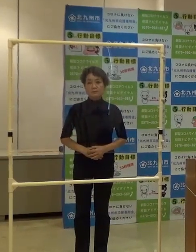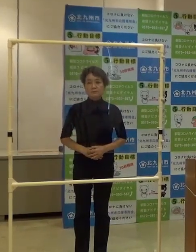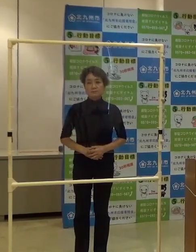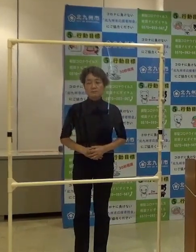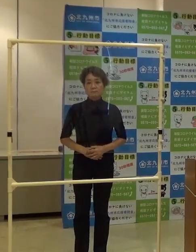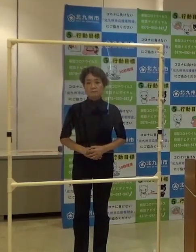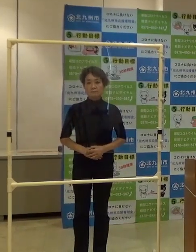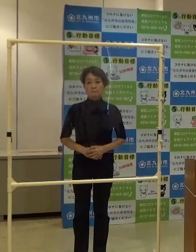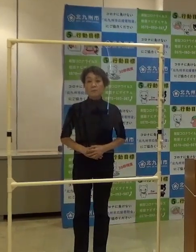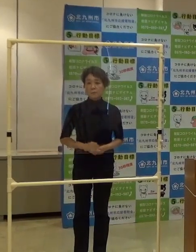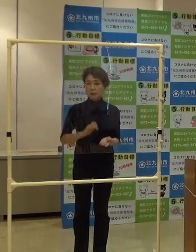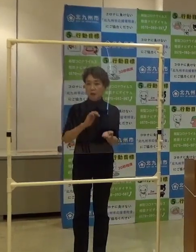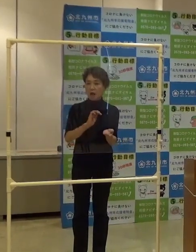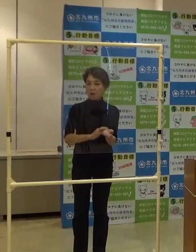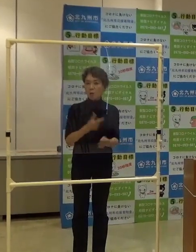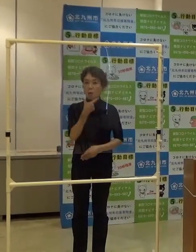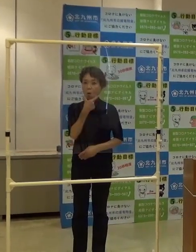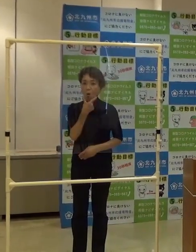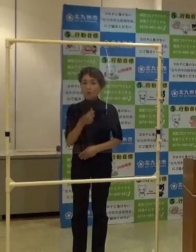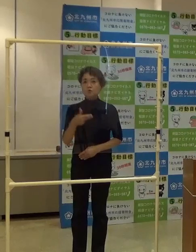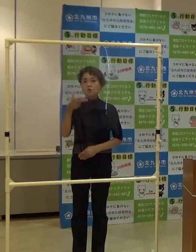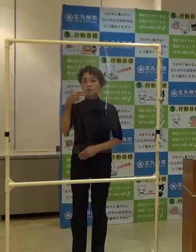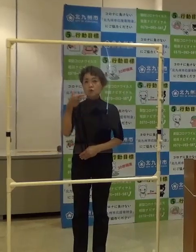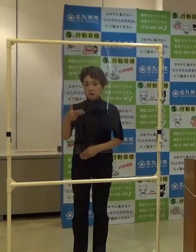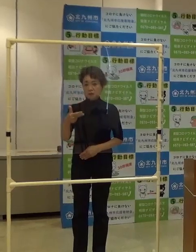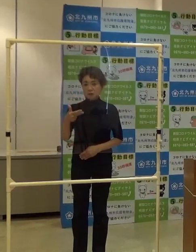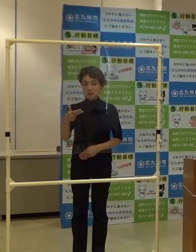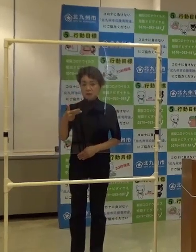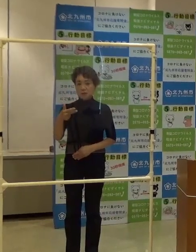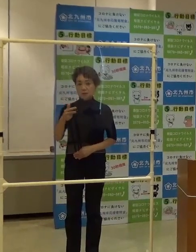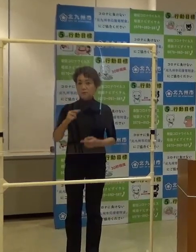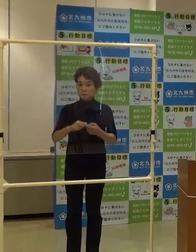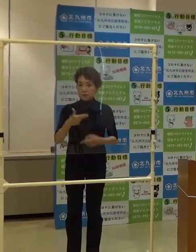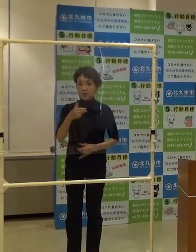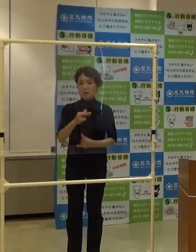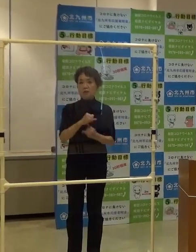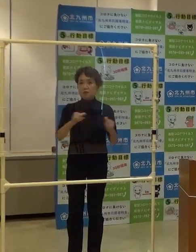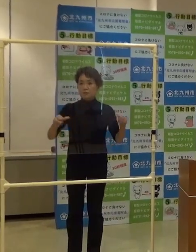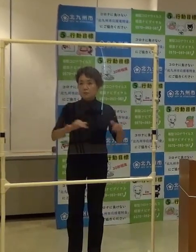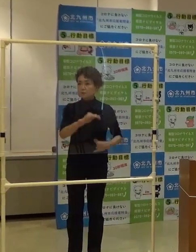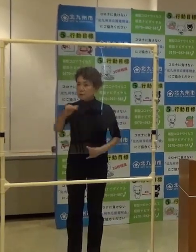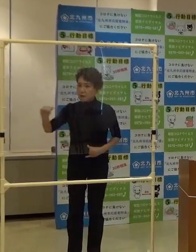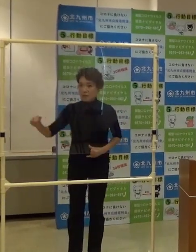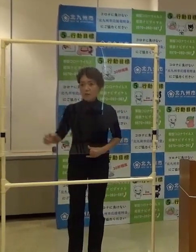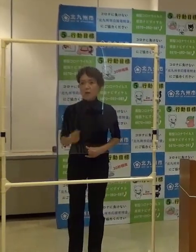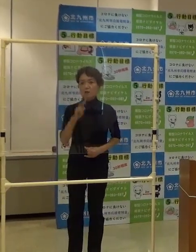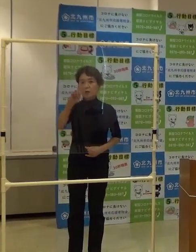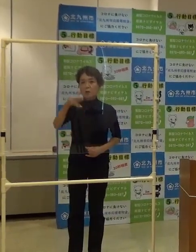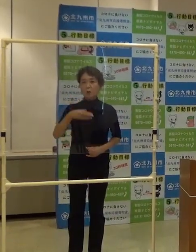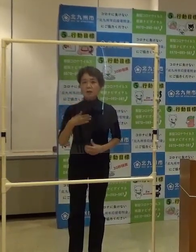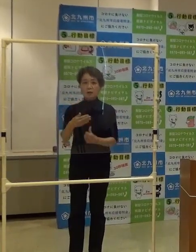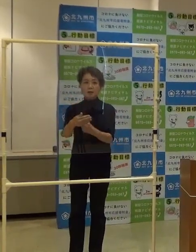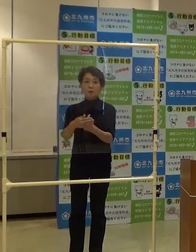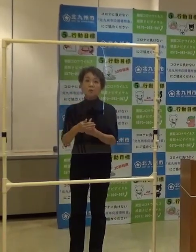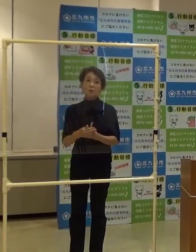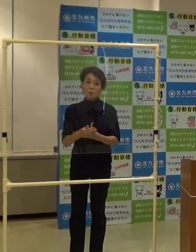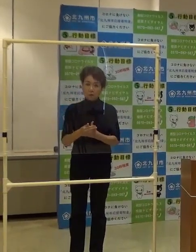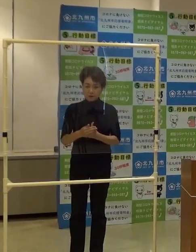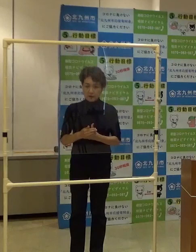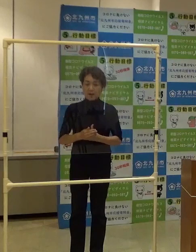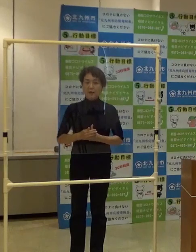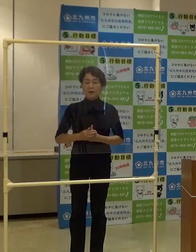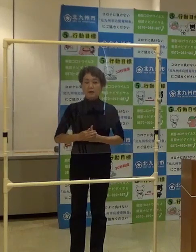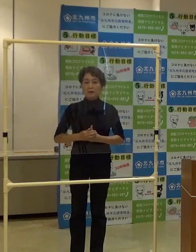これまで医療福祉をはじめとする市民各界のご理解とご協力によって、